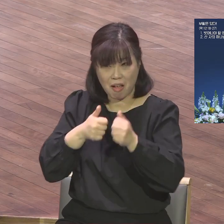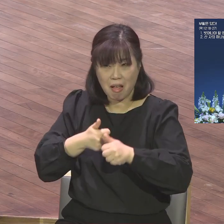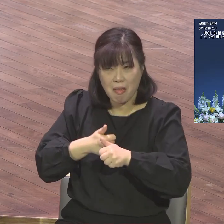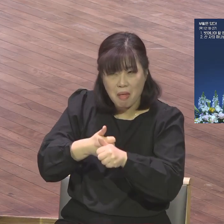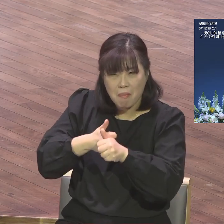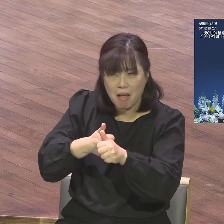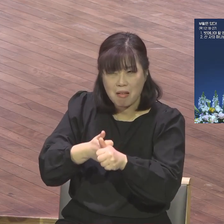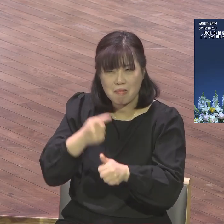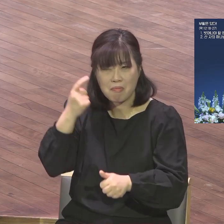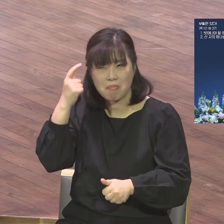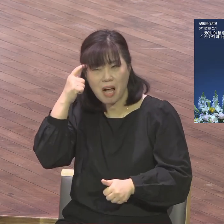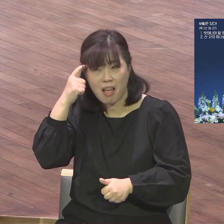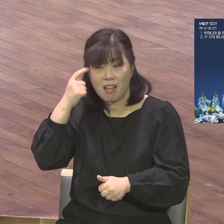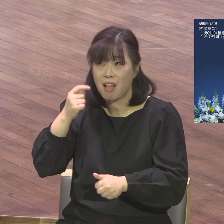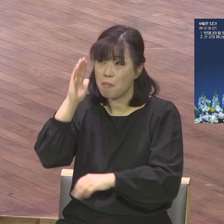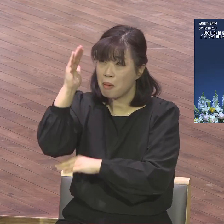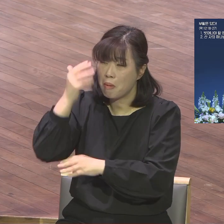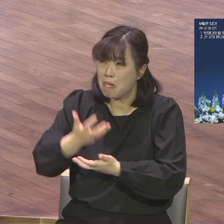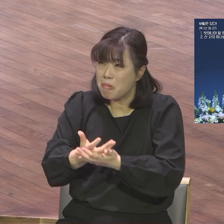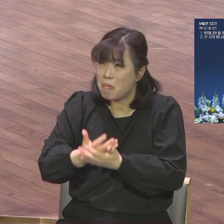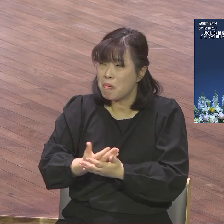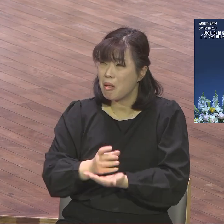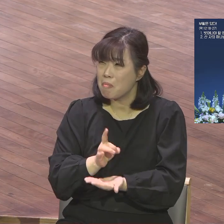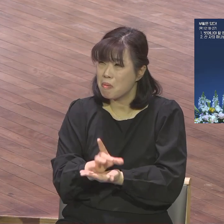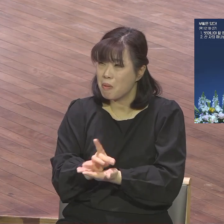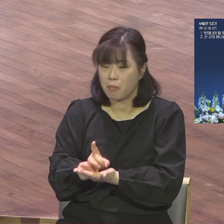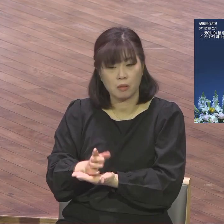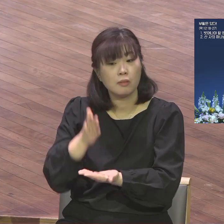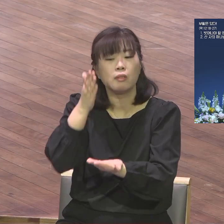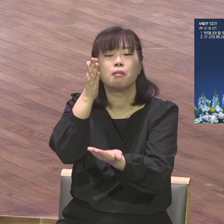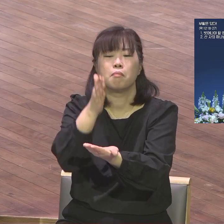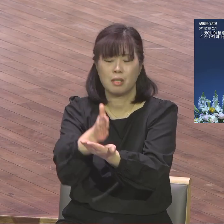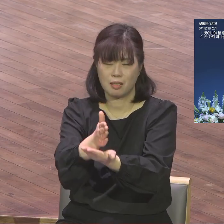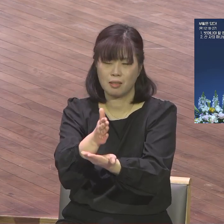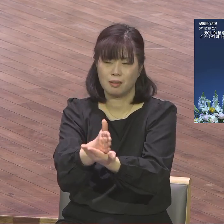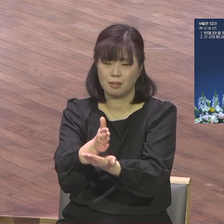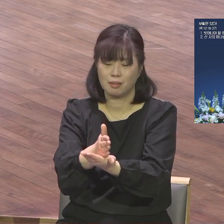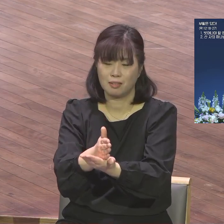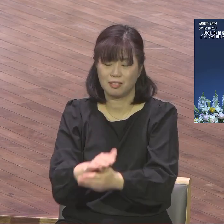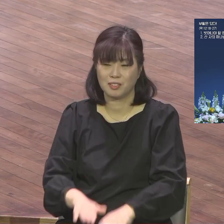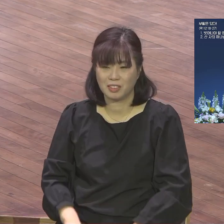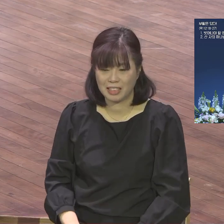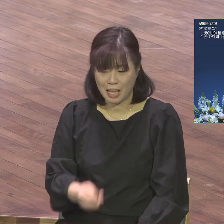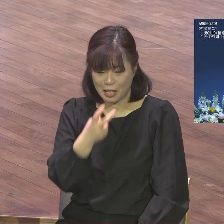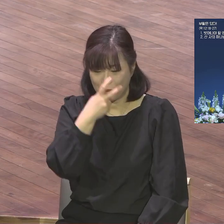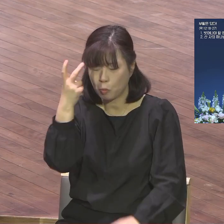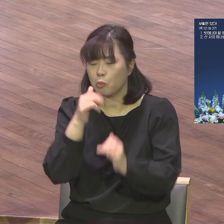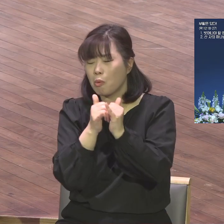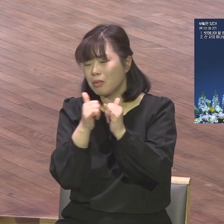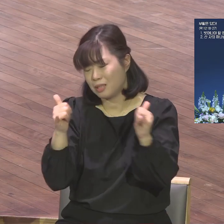성공한 사람들이 안 믿어요. 안 믿습니다.